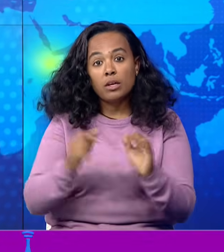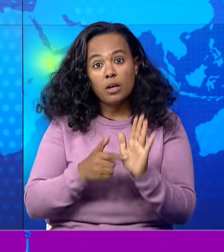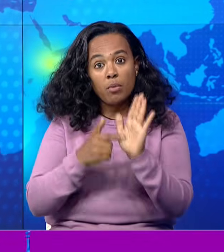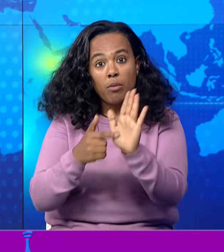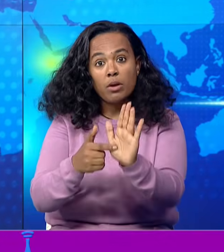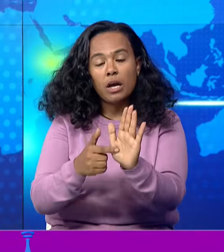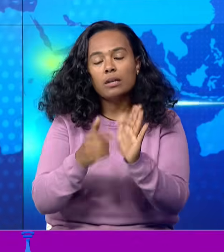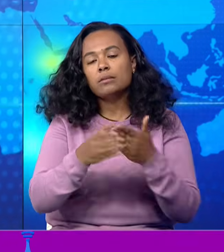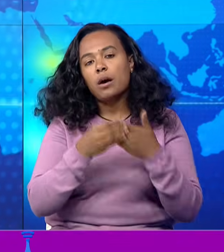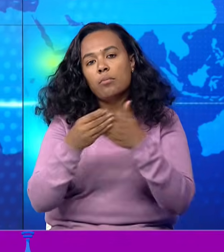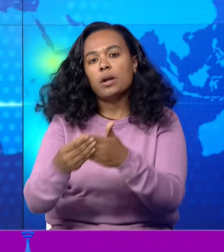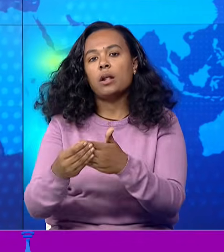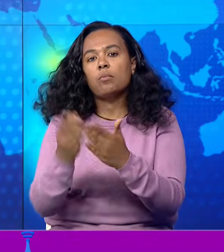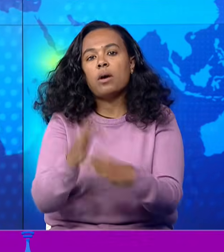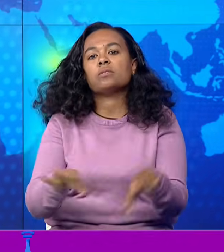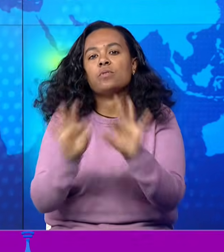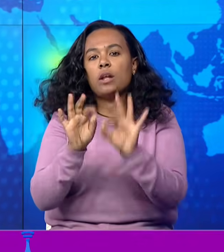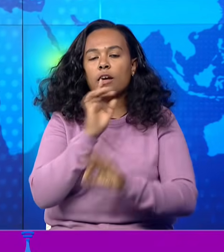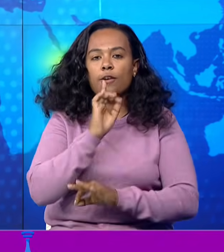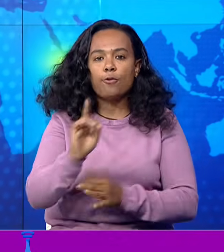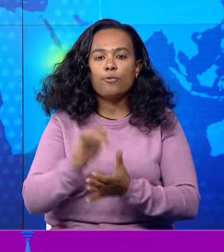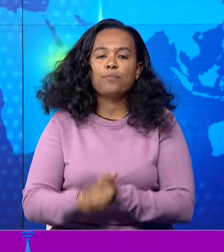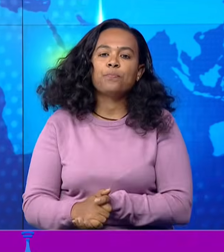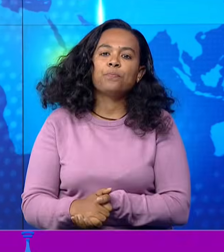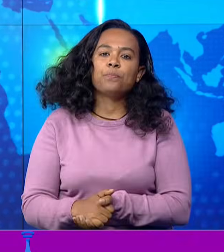የሚያመላክት አመራርም አስፈላጊ ነው።